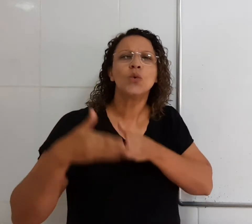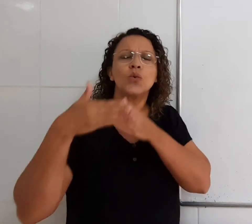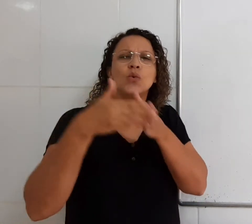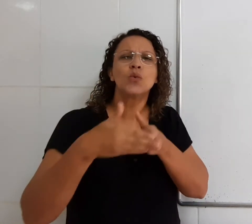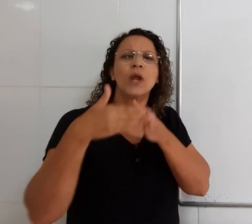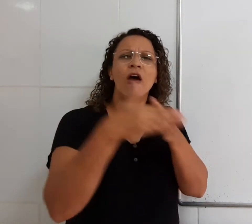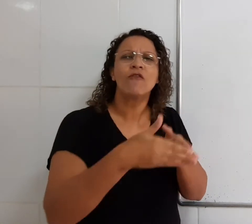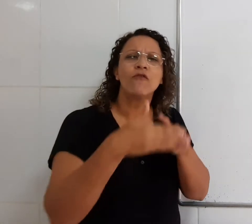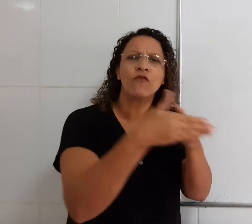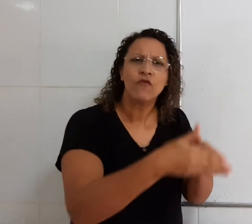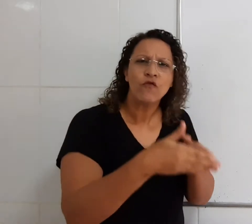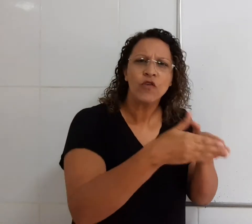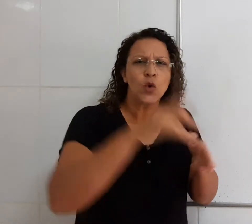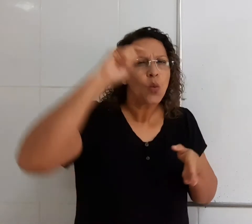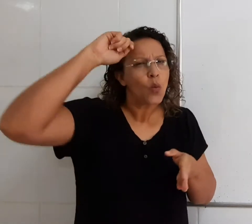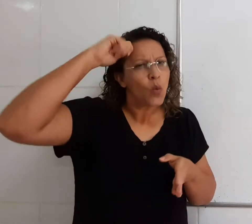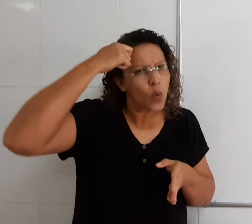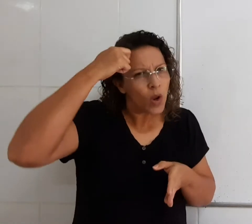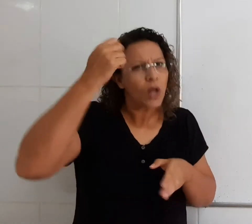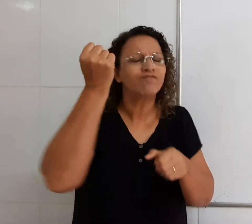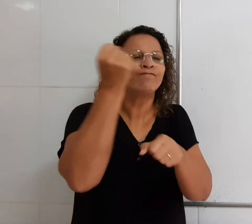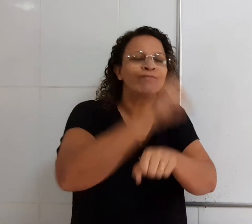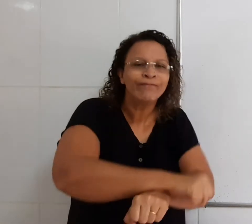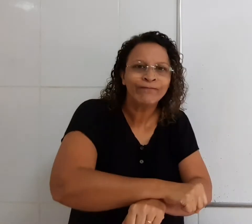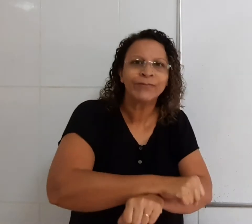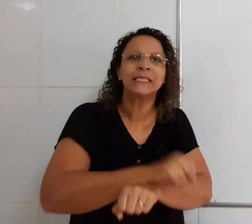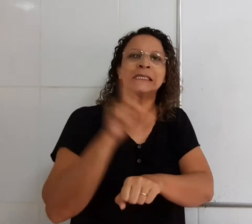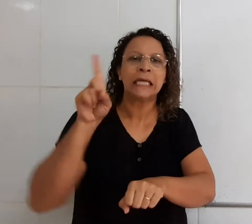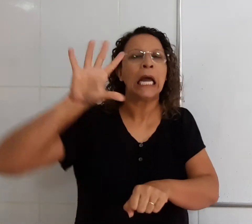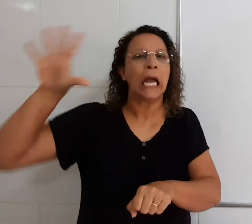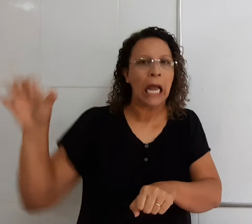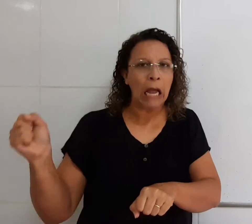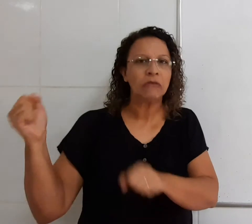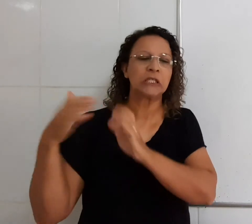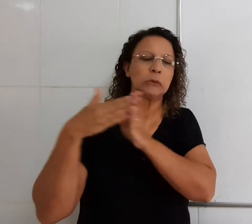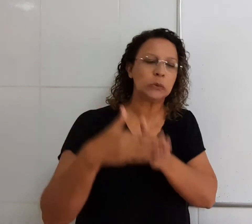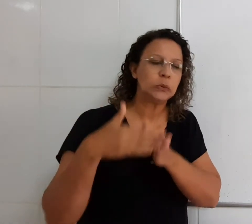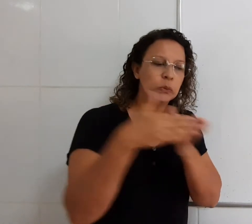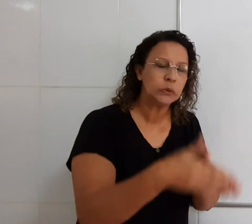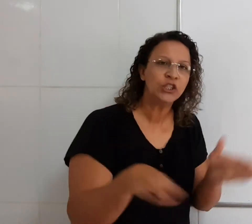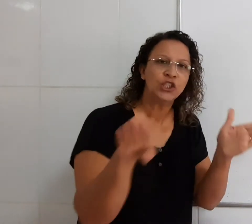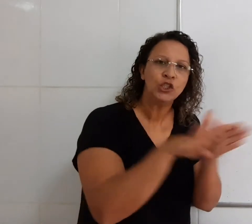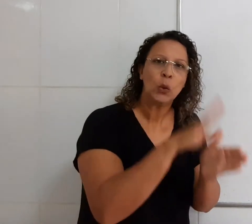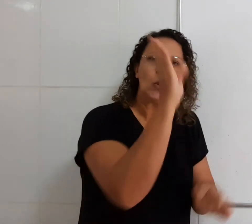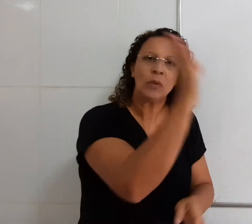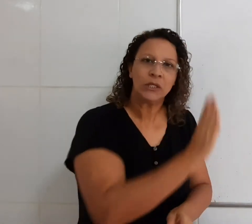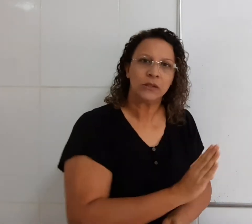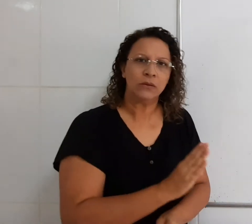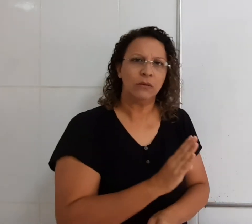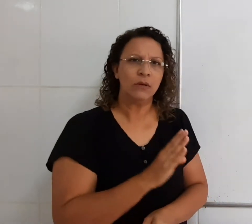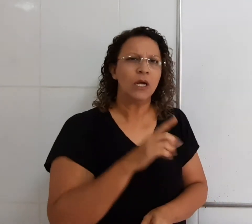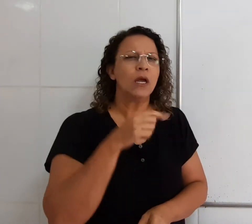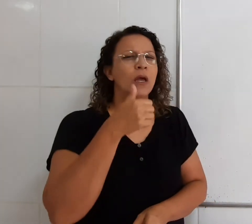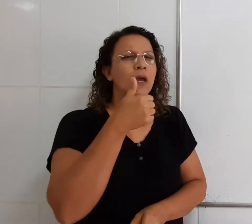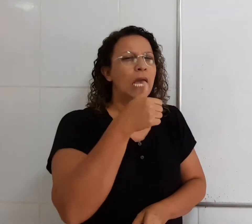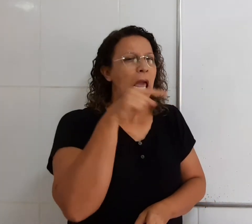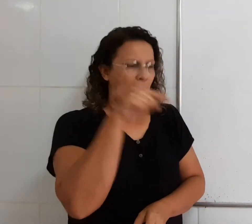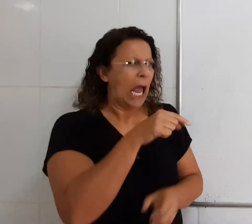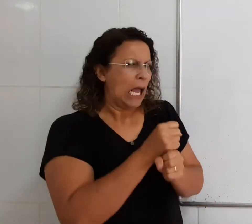primeiro navio com escravos trazidos da África. Este ano marca o início da